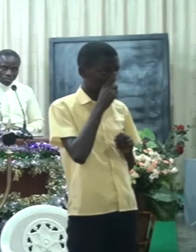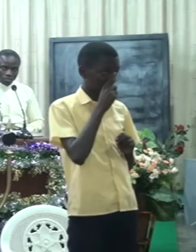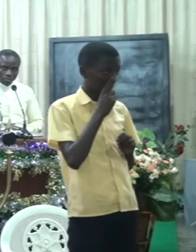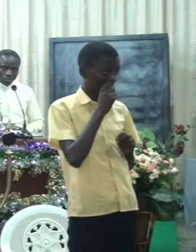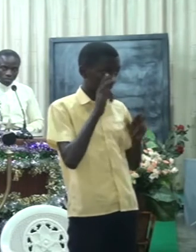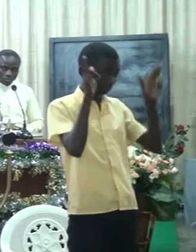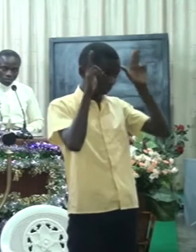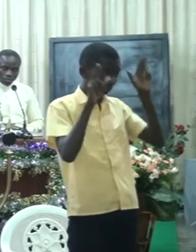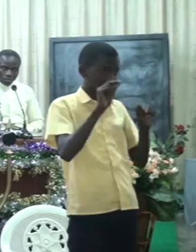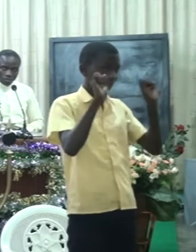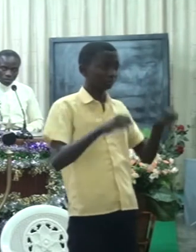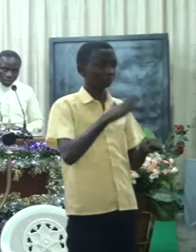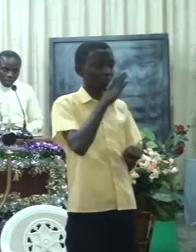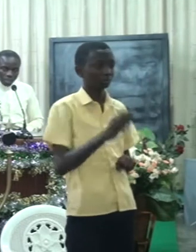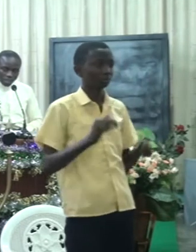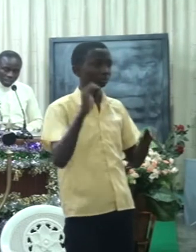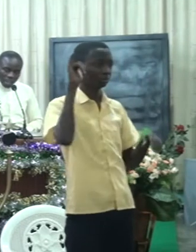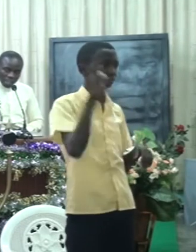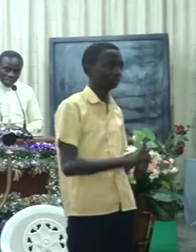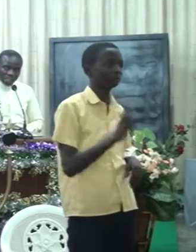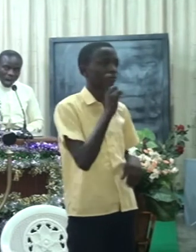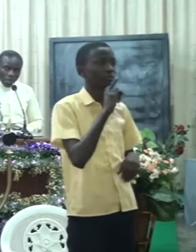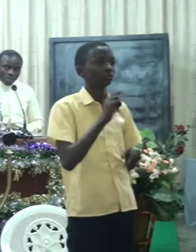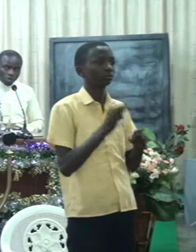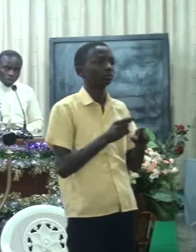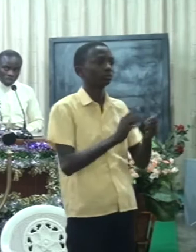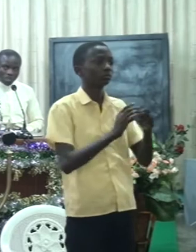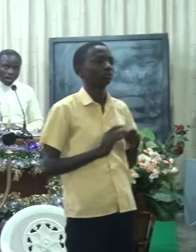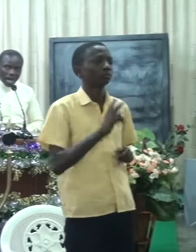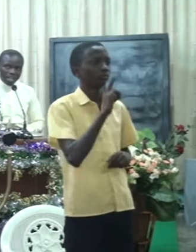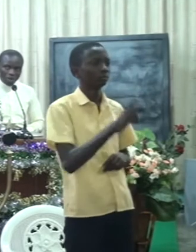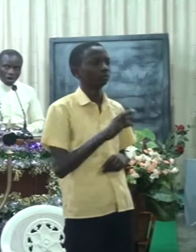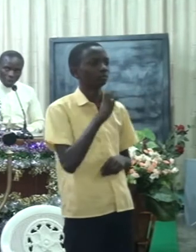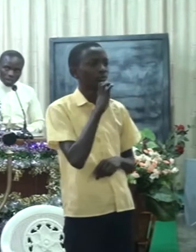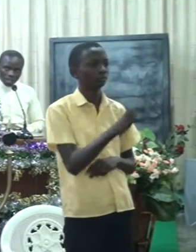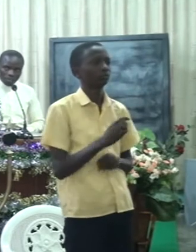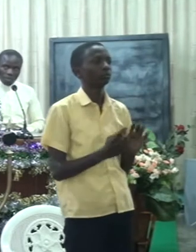ne peut pas habiter là où la parole de vérité Shetani est là. Hawezi kuishi